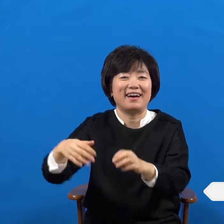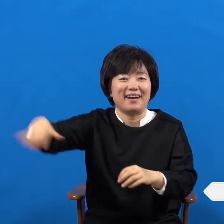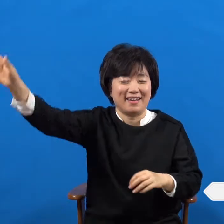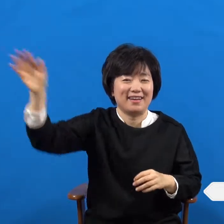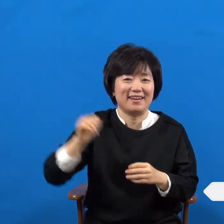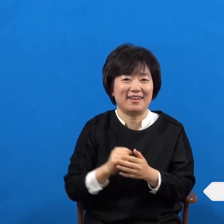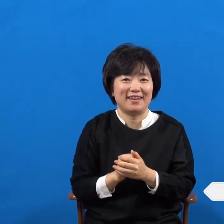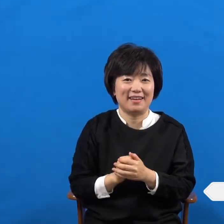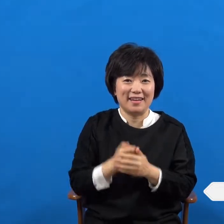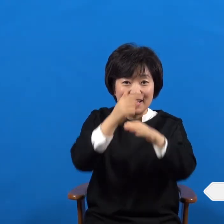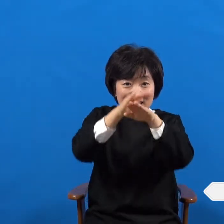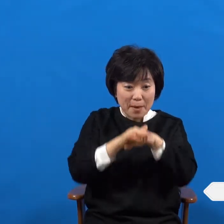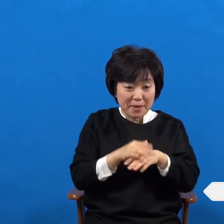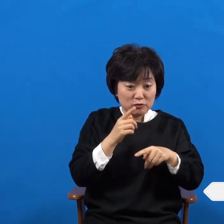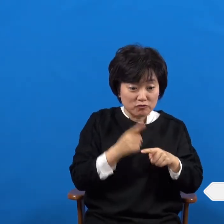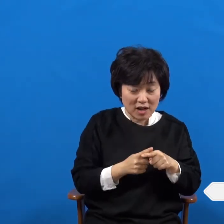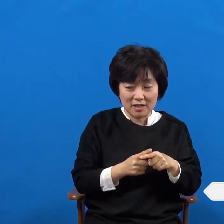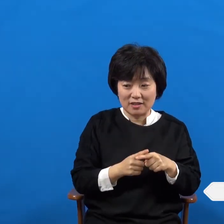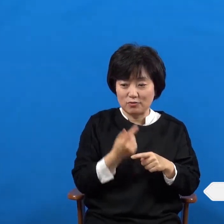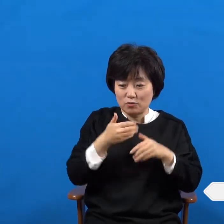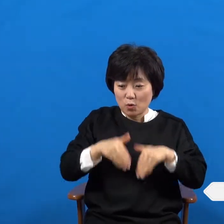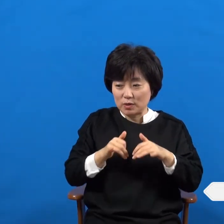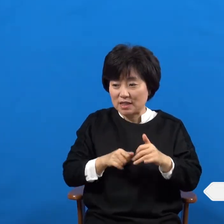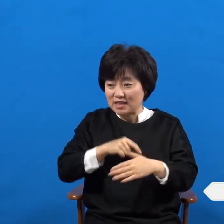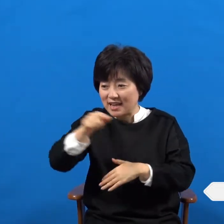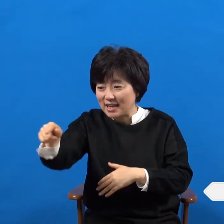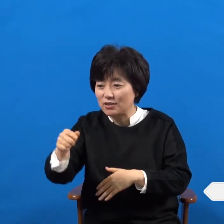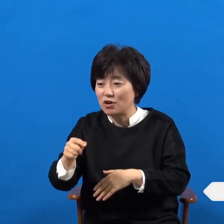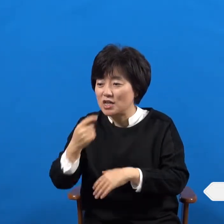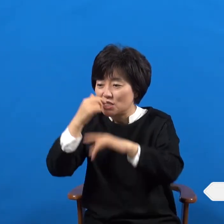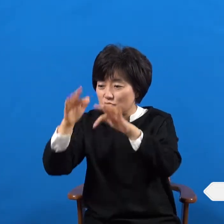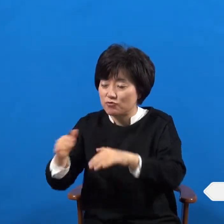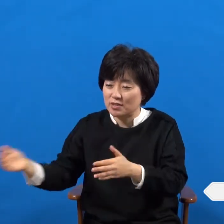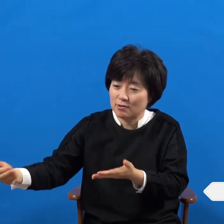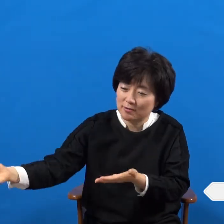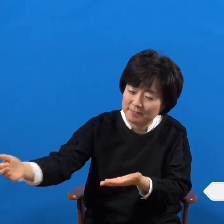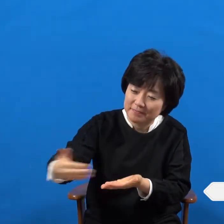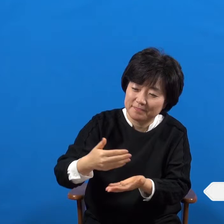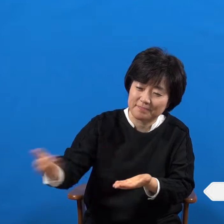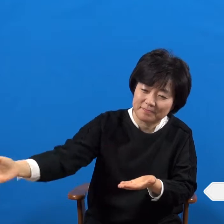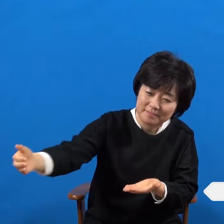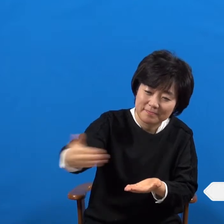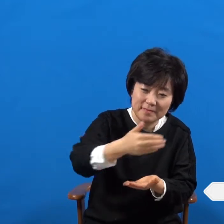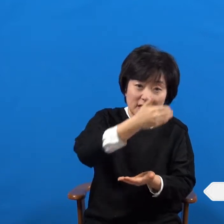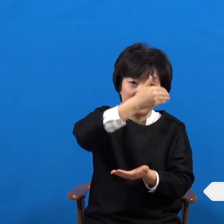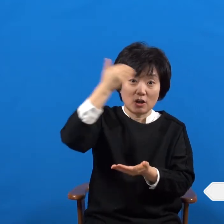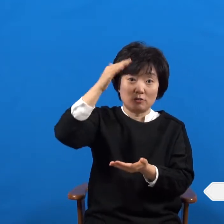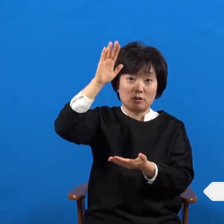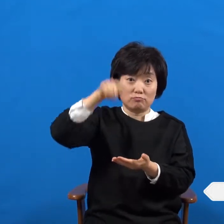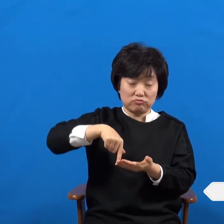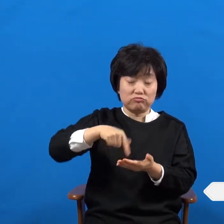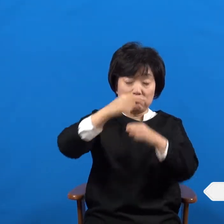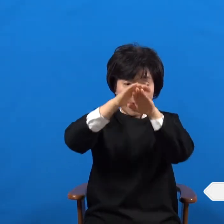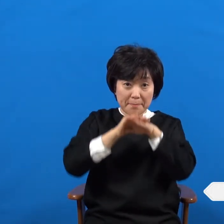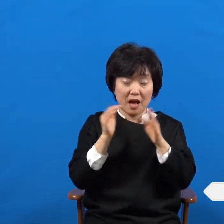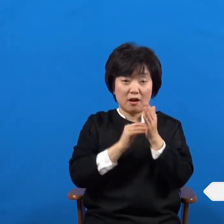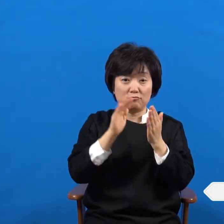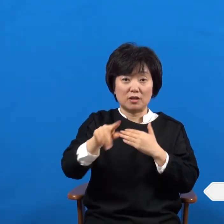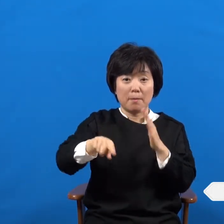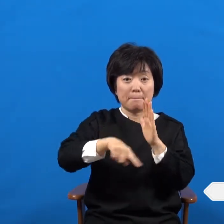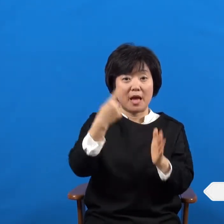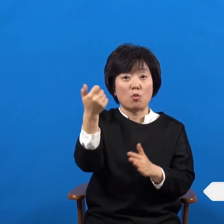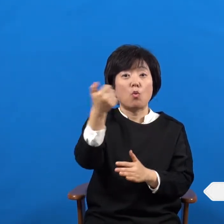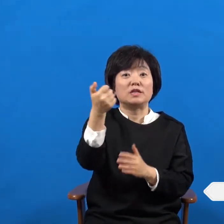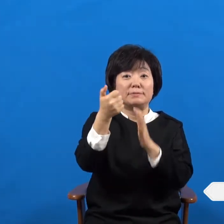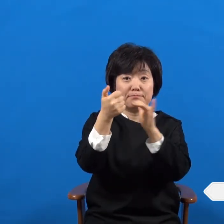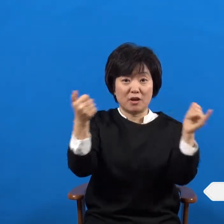중간에도 우리 교육자들이 나가서 교회 주변을 청소하고 눈을 치웠어요. 청년부 예배가 끝나고 약 한 150명의